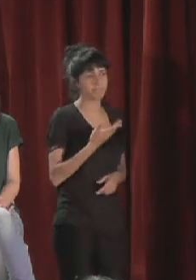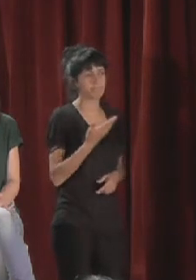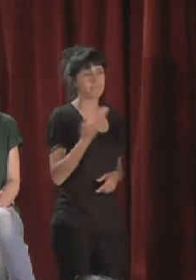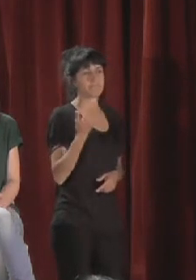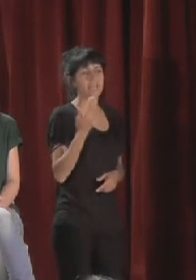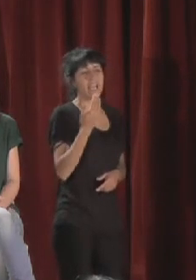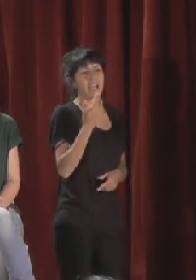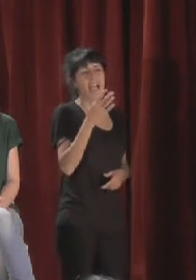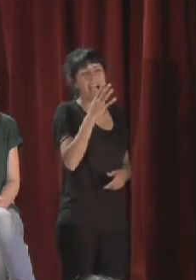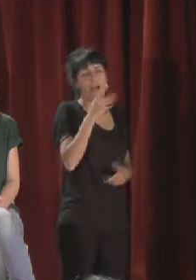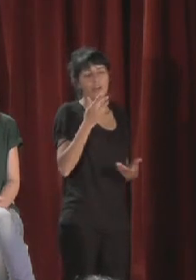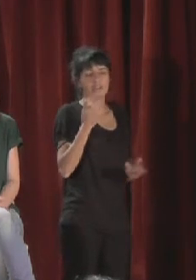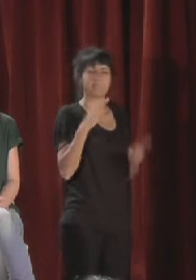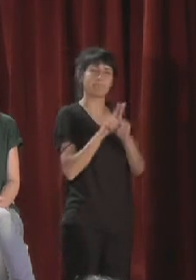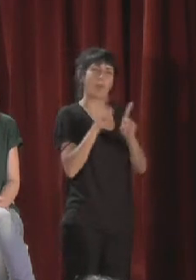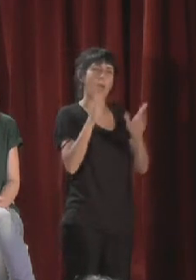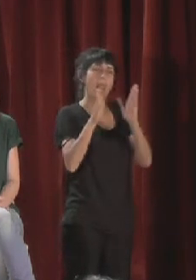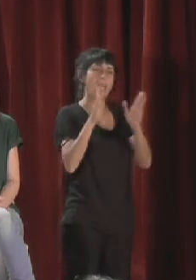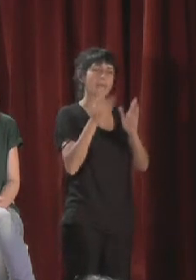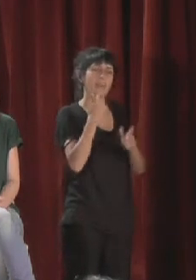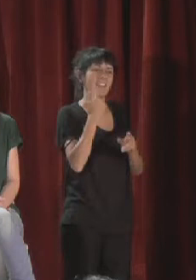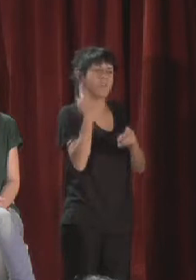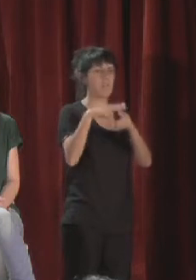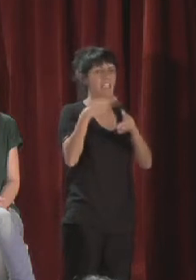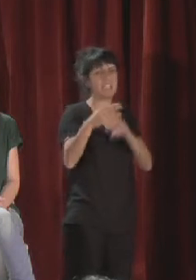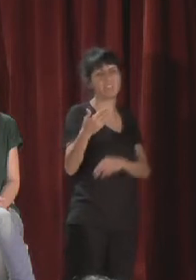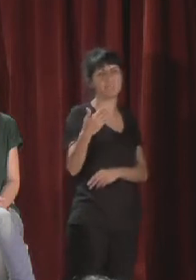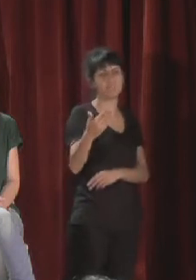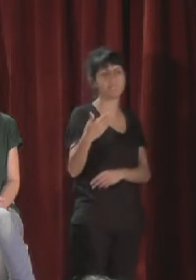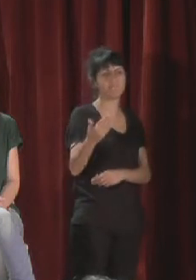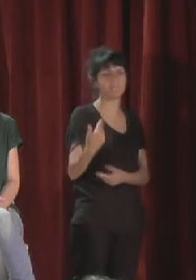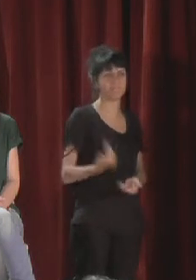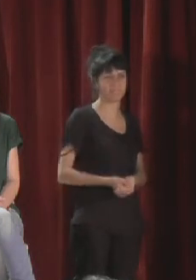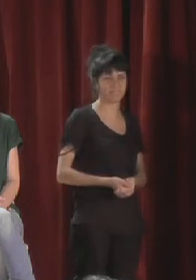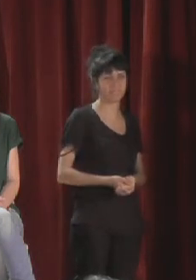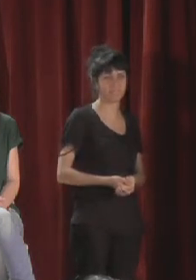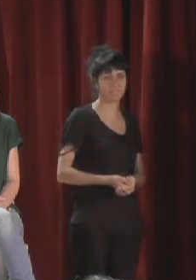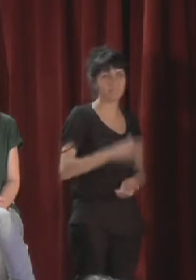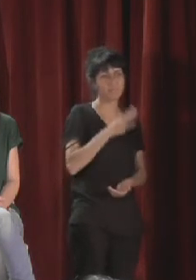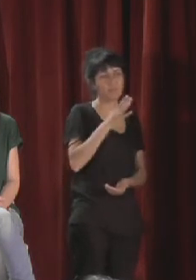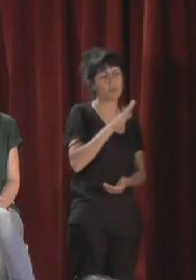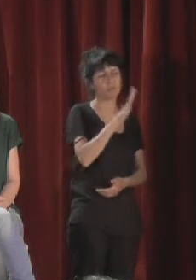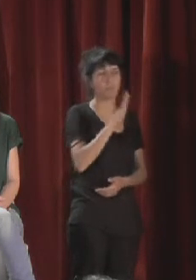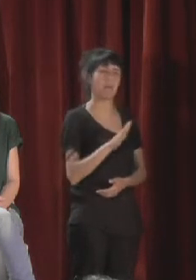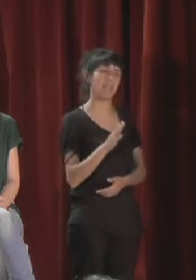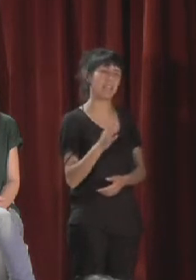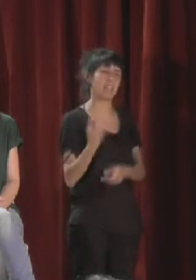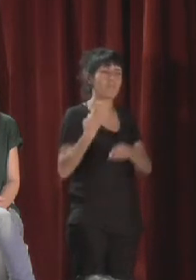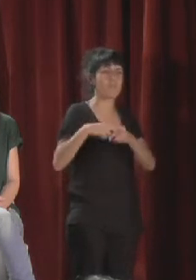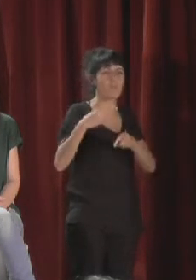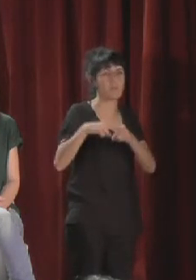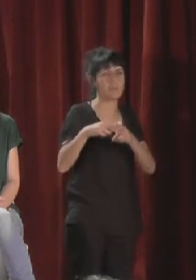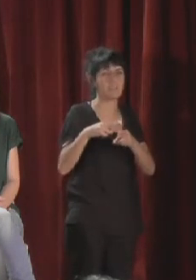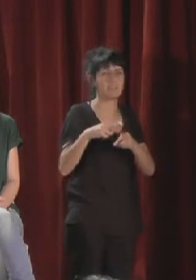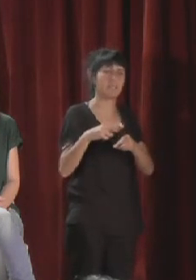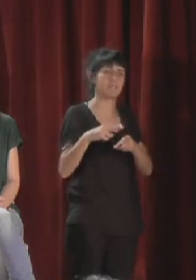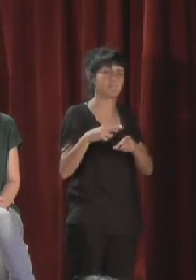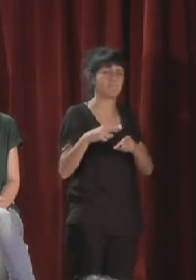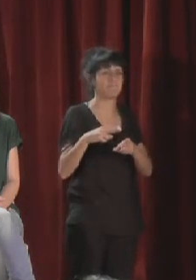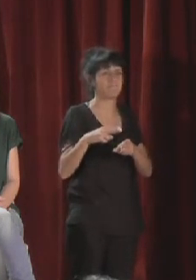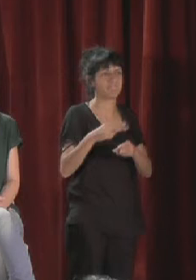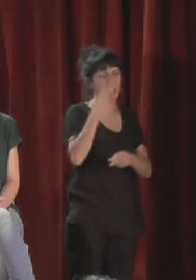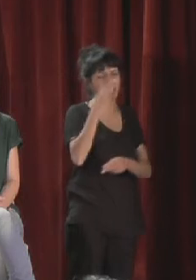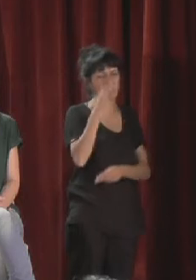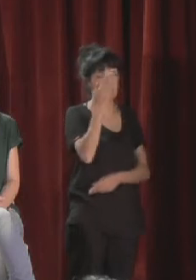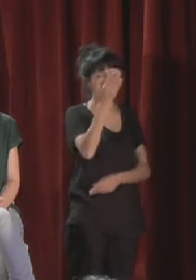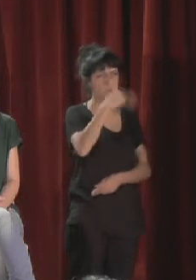política. Como vos discípulos de quen dixo vostede faga como eu, que non me meto en política, din que somos